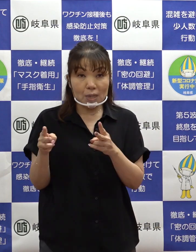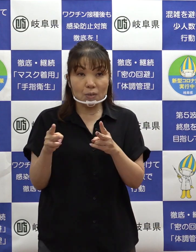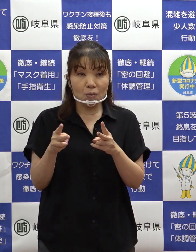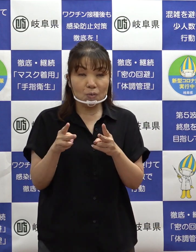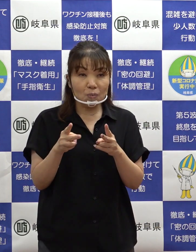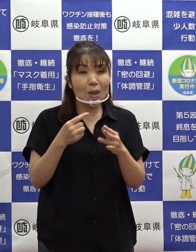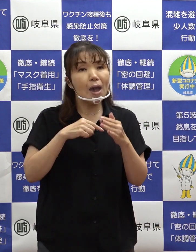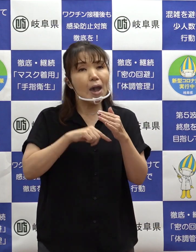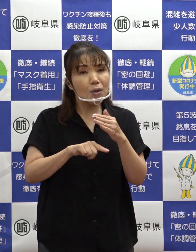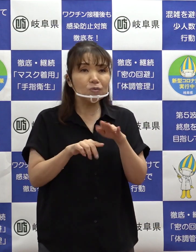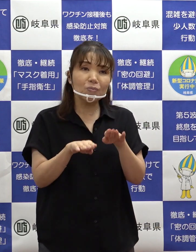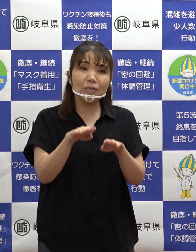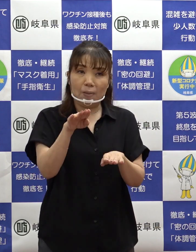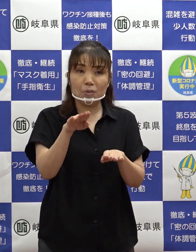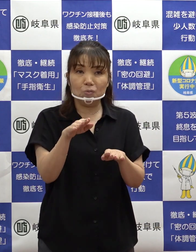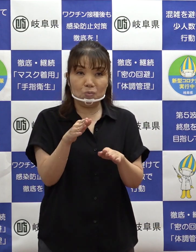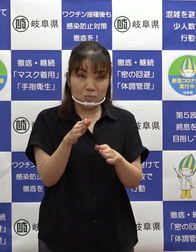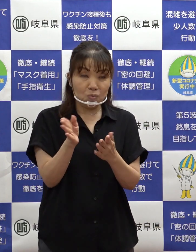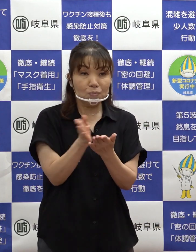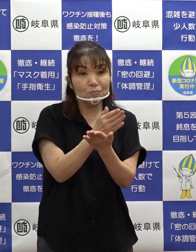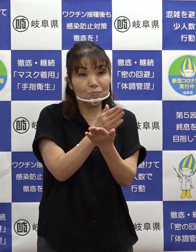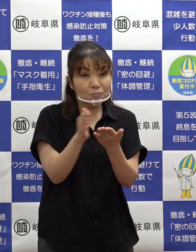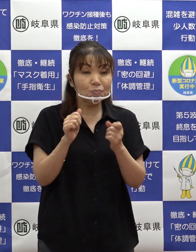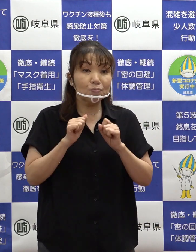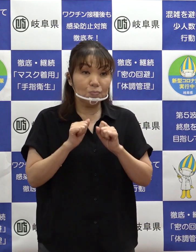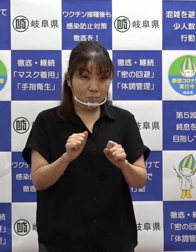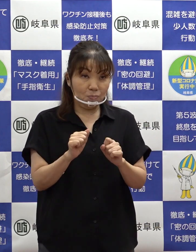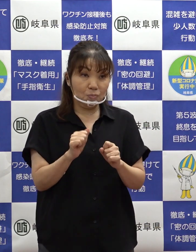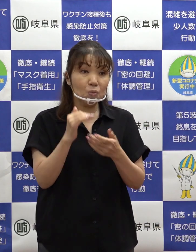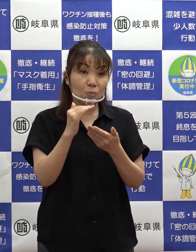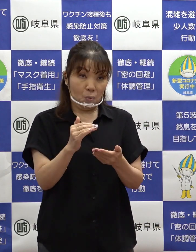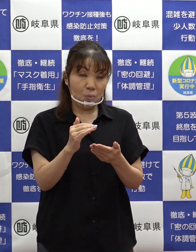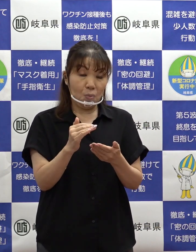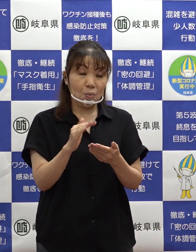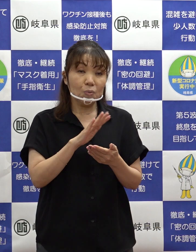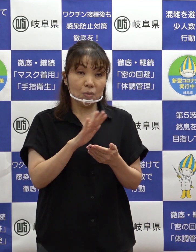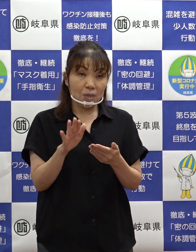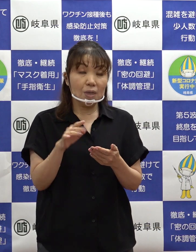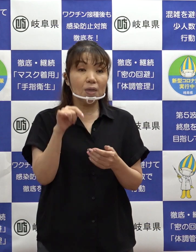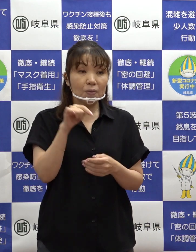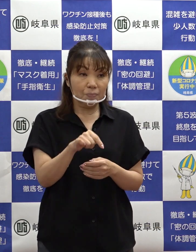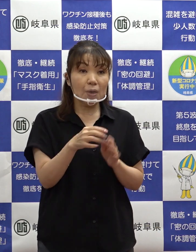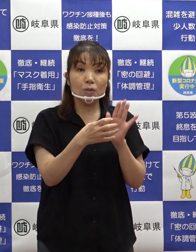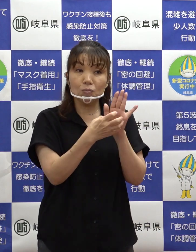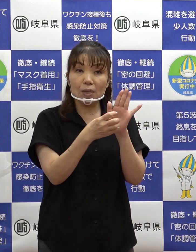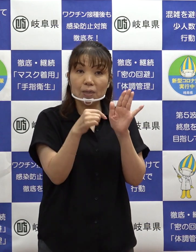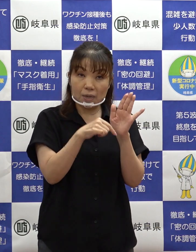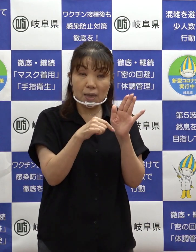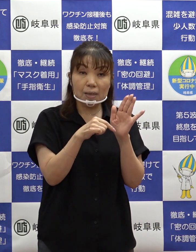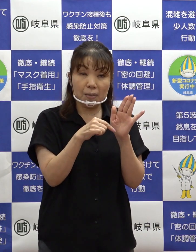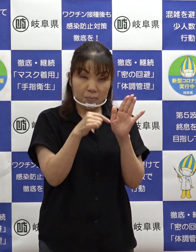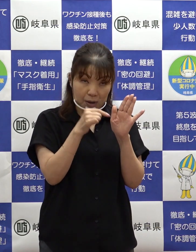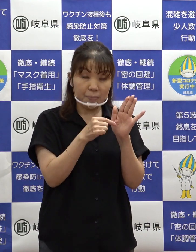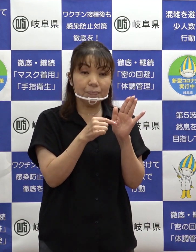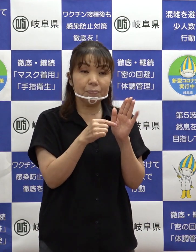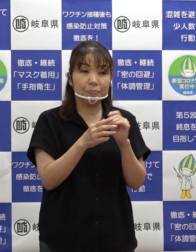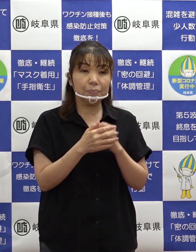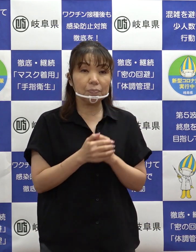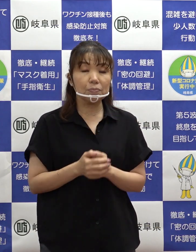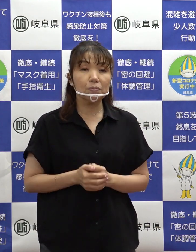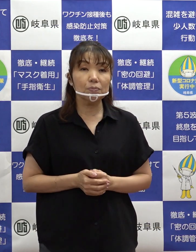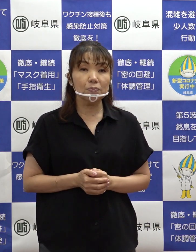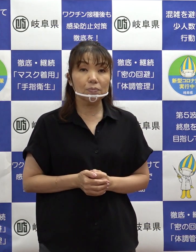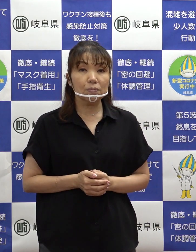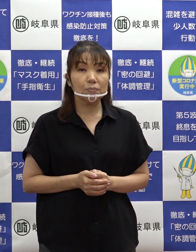つメルクマルとして使わせていただくということでありまして、まあ、そういう意味でも、まあ、こういうものは一旦その